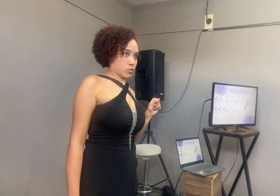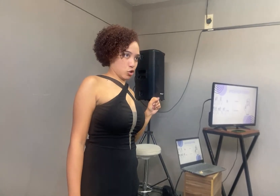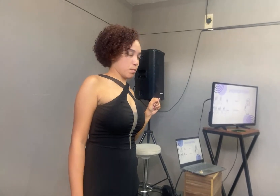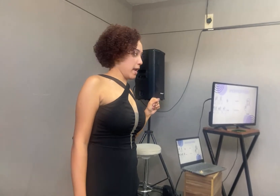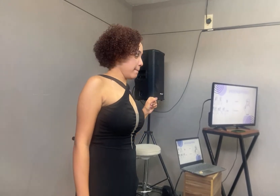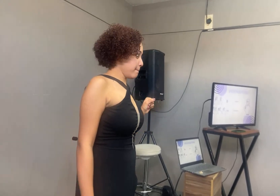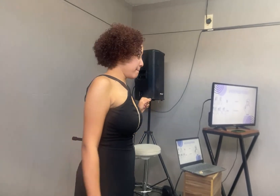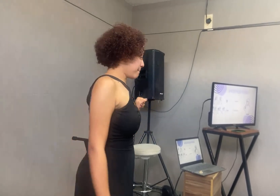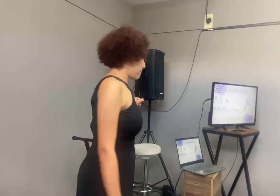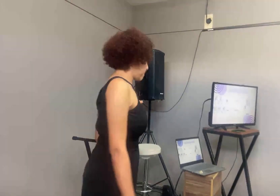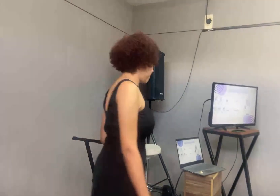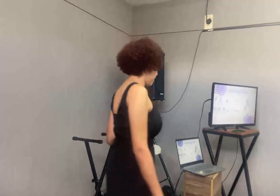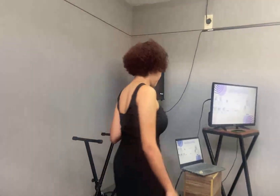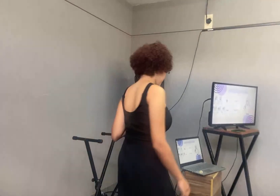Tudo bem?